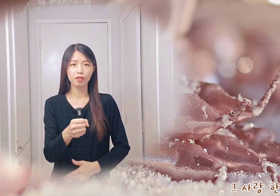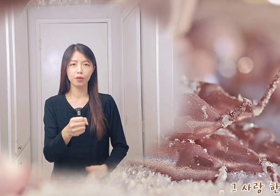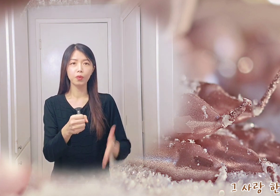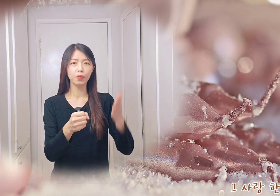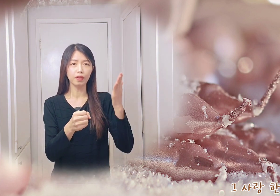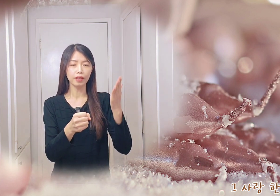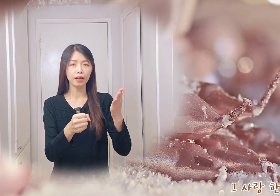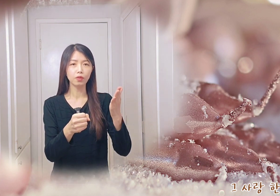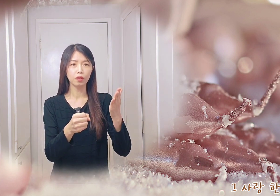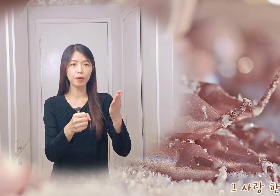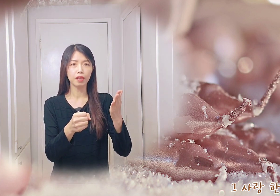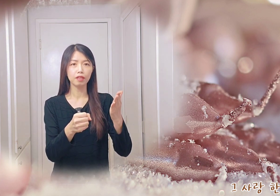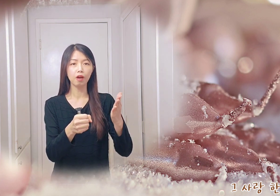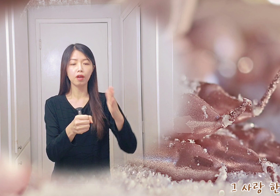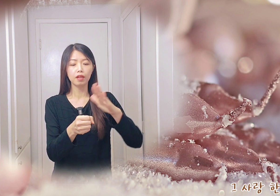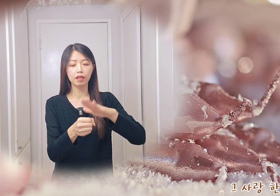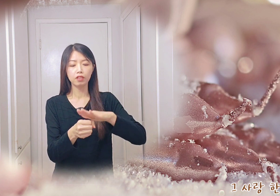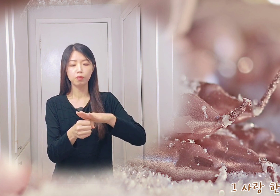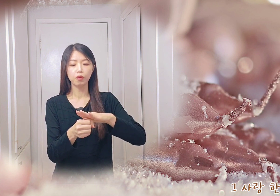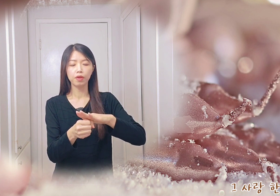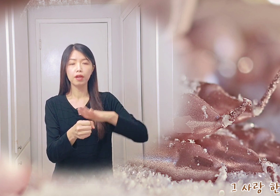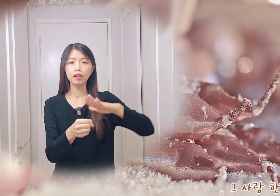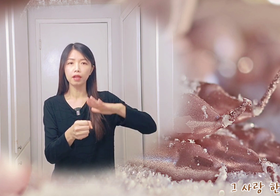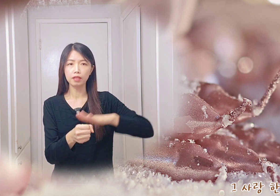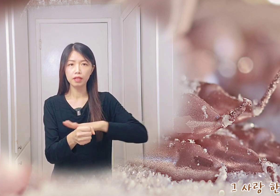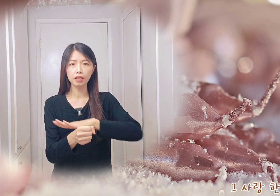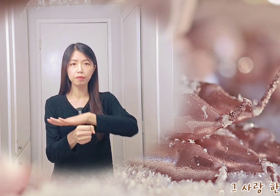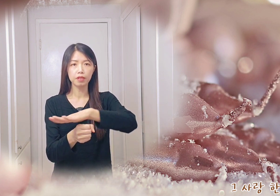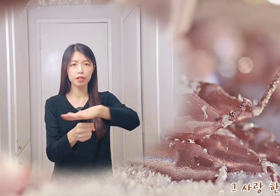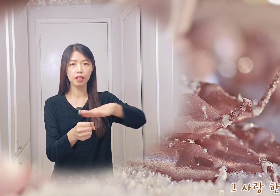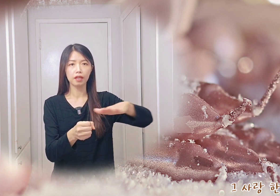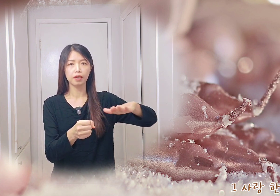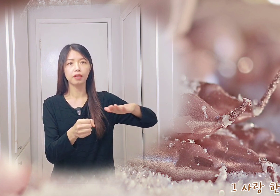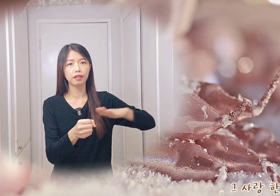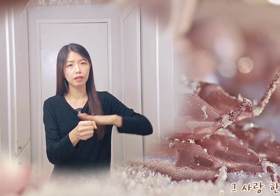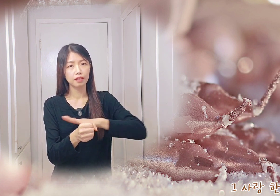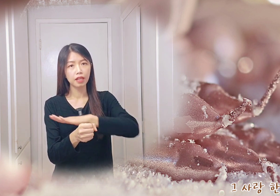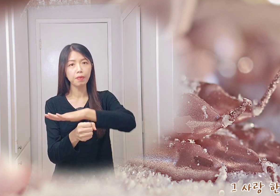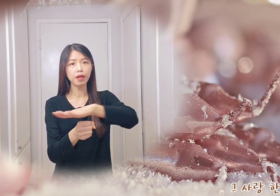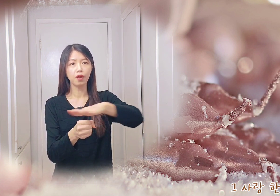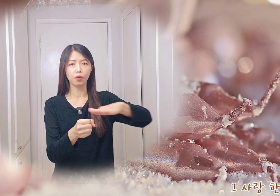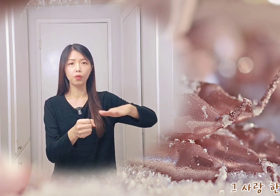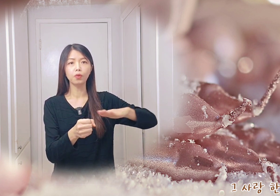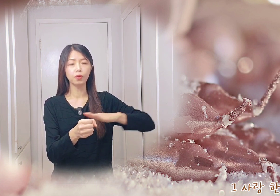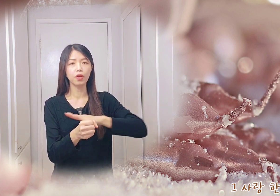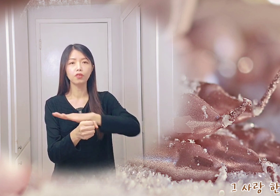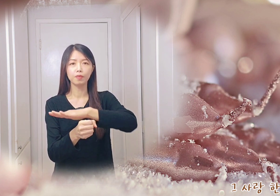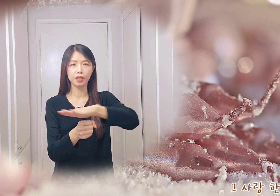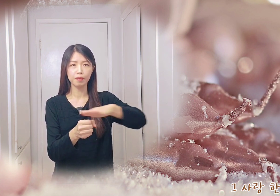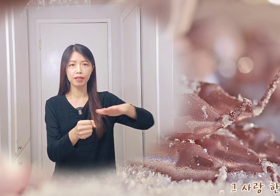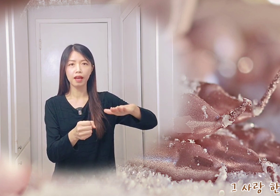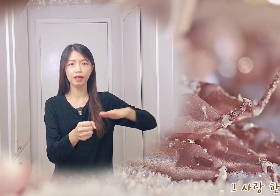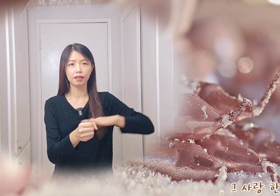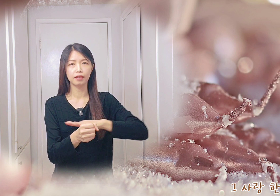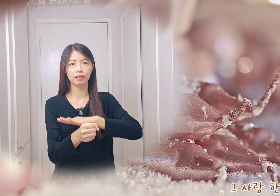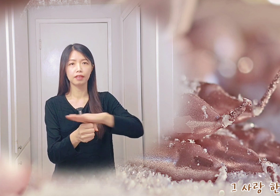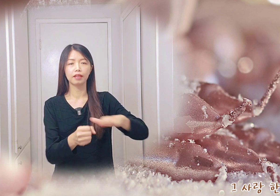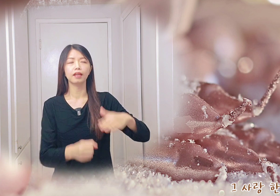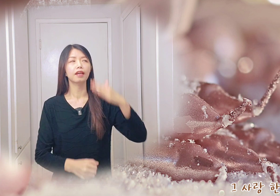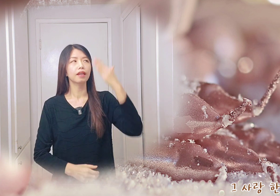주먹 쥐시고 다른 손을 펴셔서 이 주먹 위를 쓰다듬듯이 시계 방향으로 돌려주시면